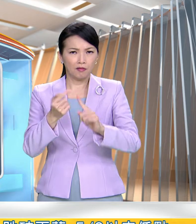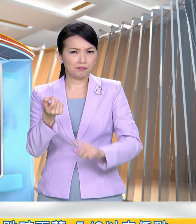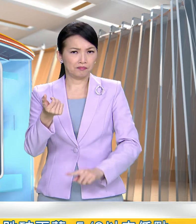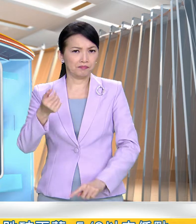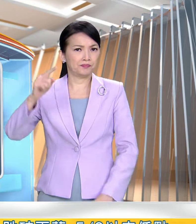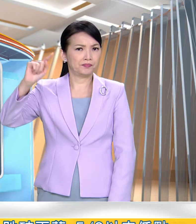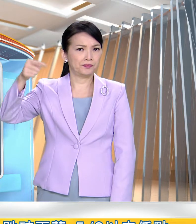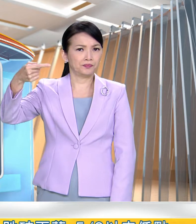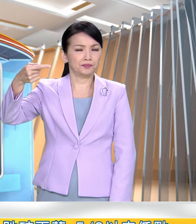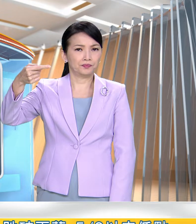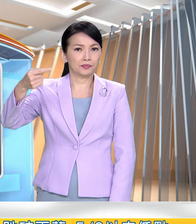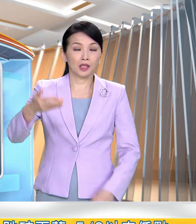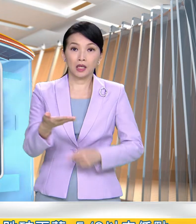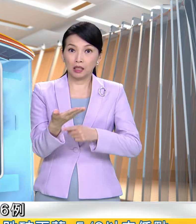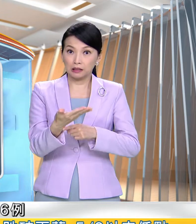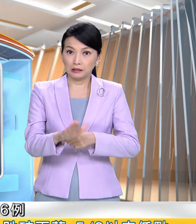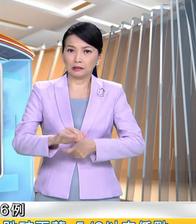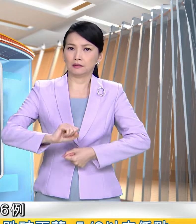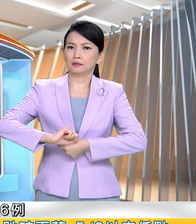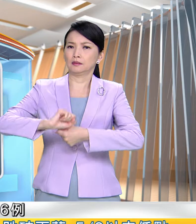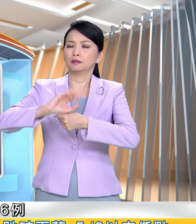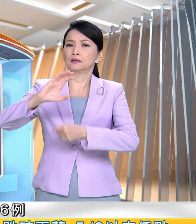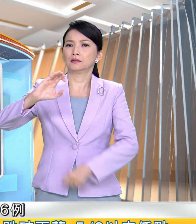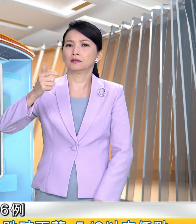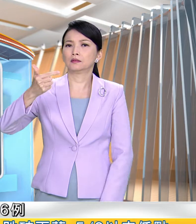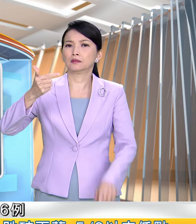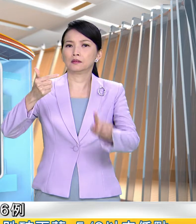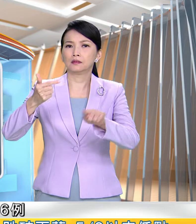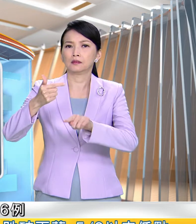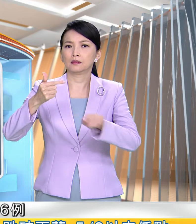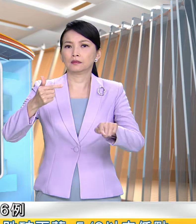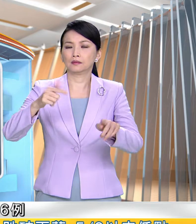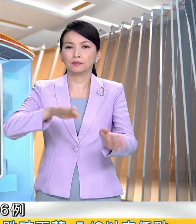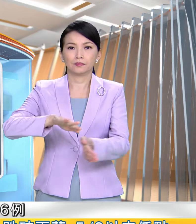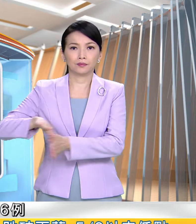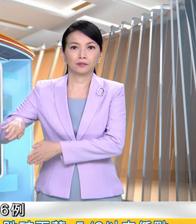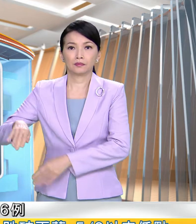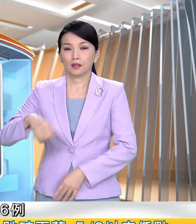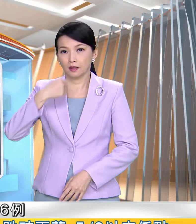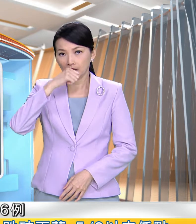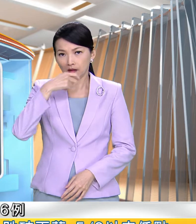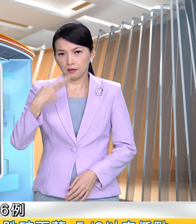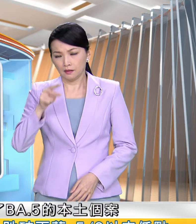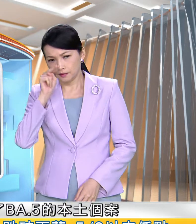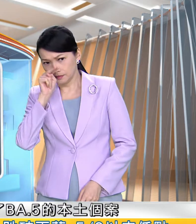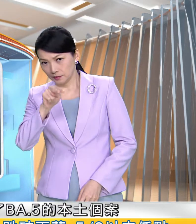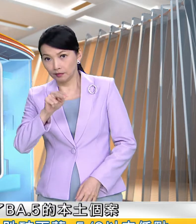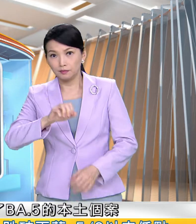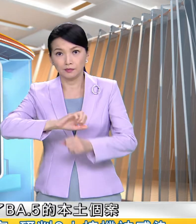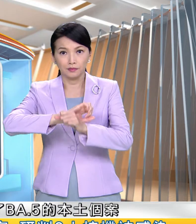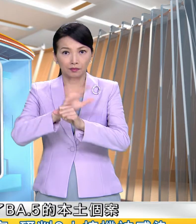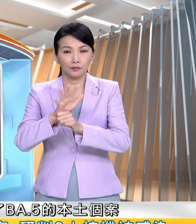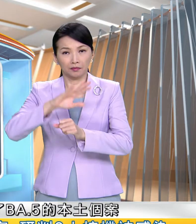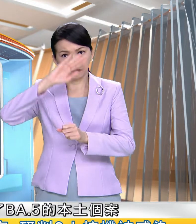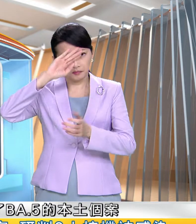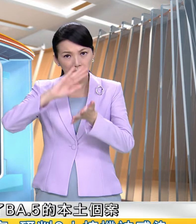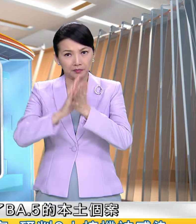点，而死亡个案则是增加了96例。另外，国内是再度出现